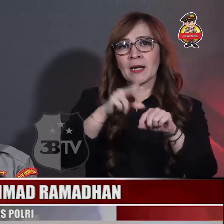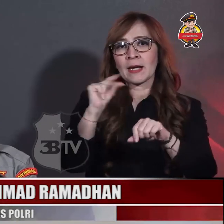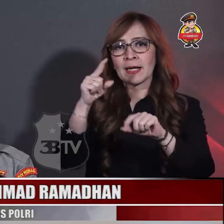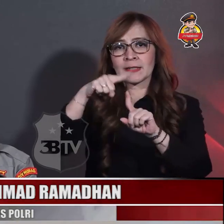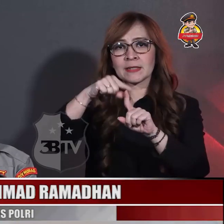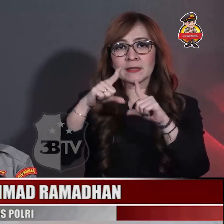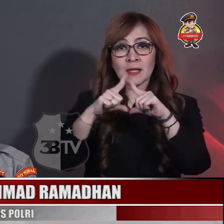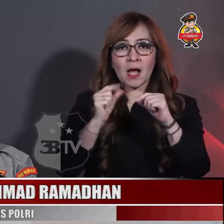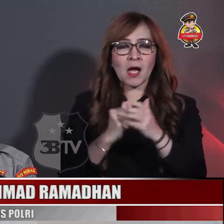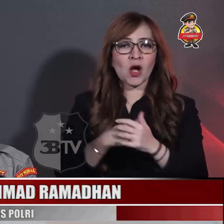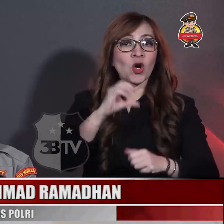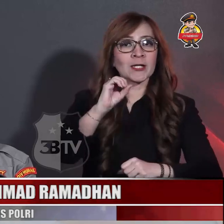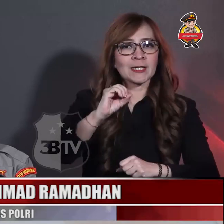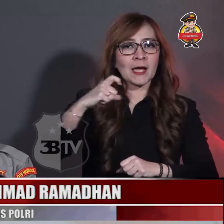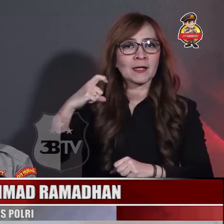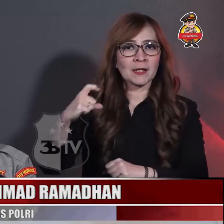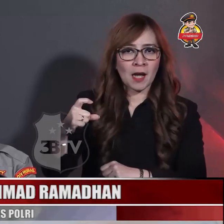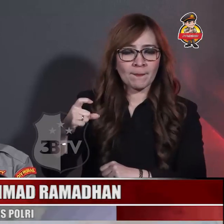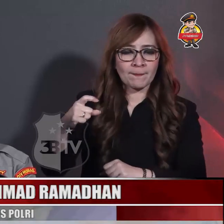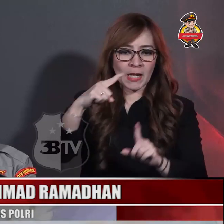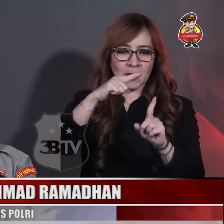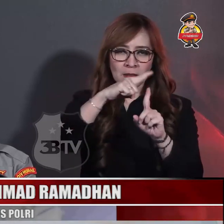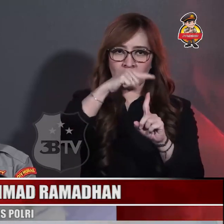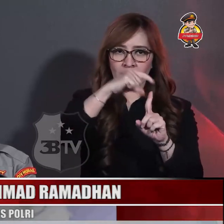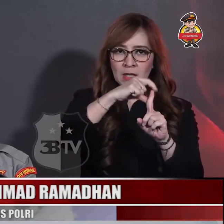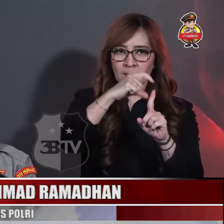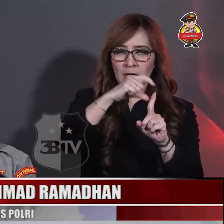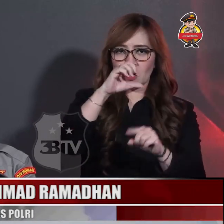Dan TPPO ini juga merupakan